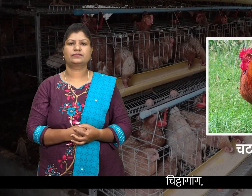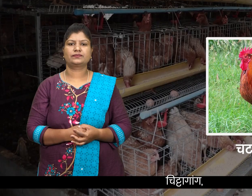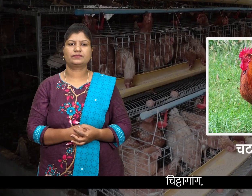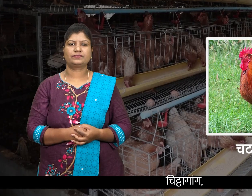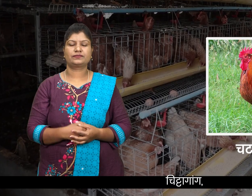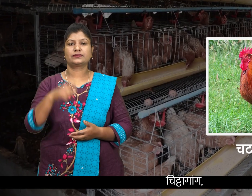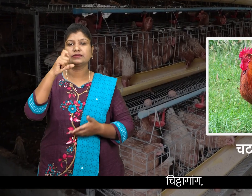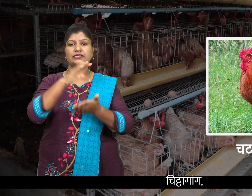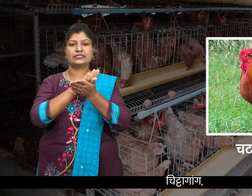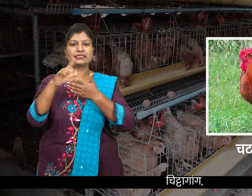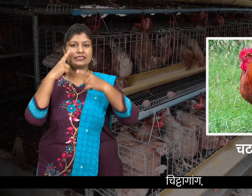चिट्टगांग,